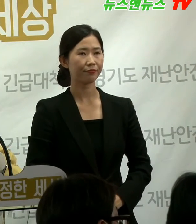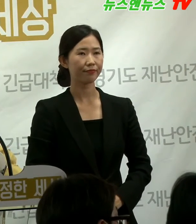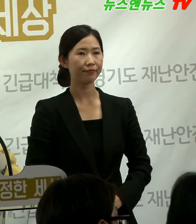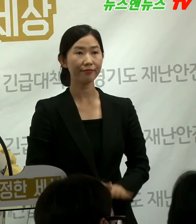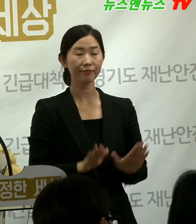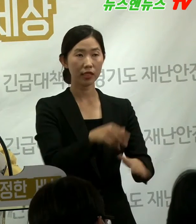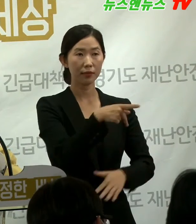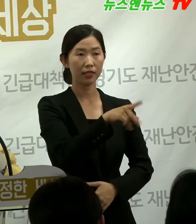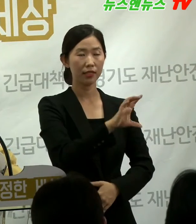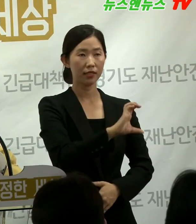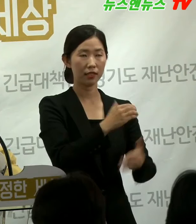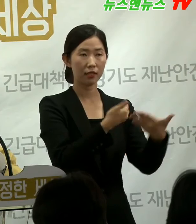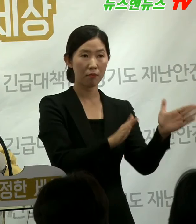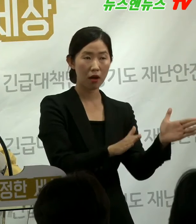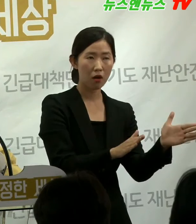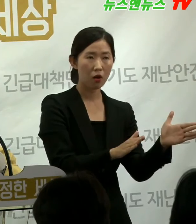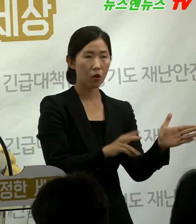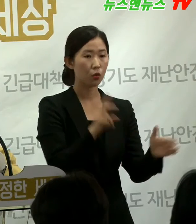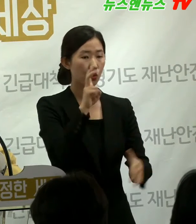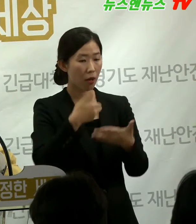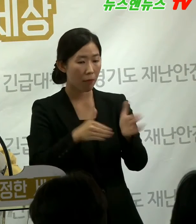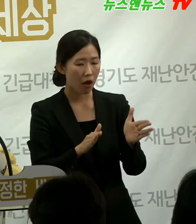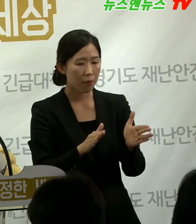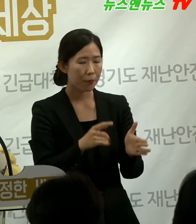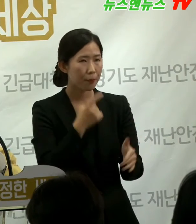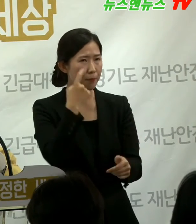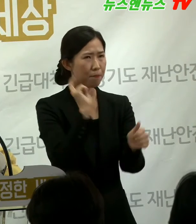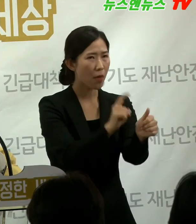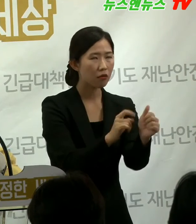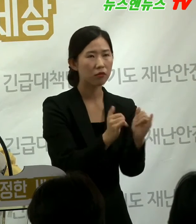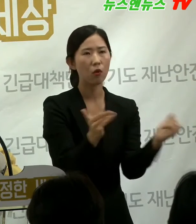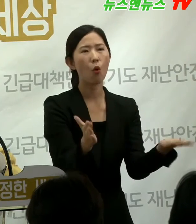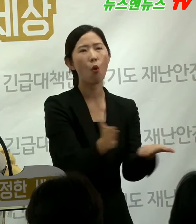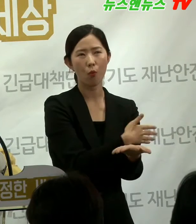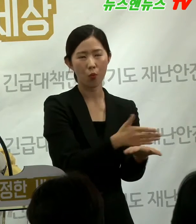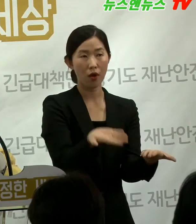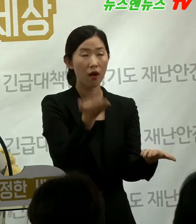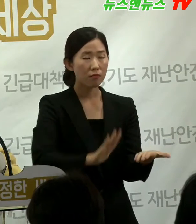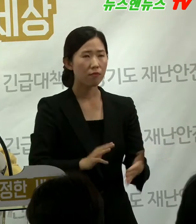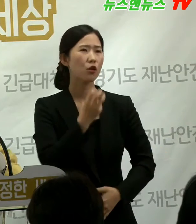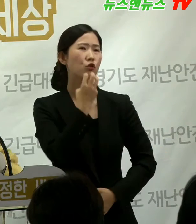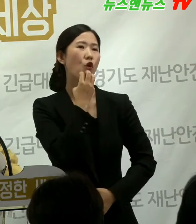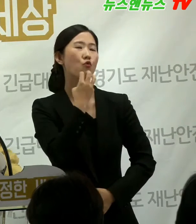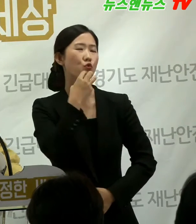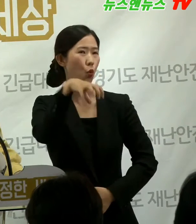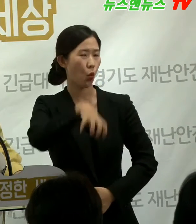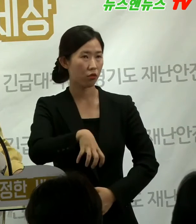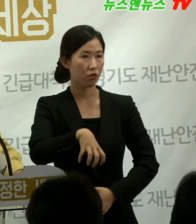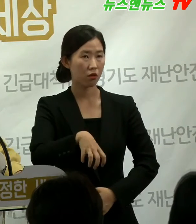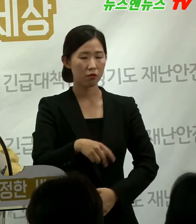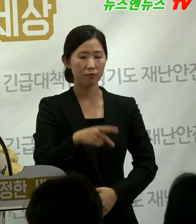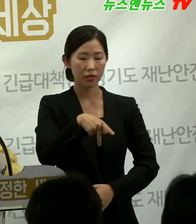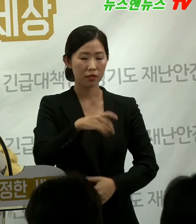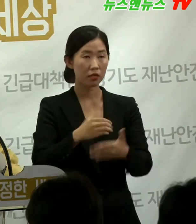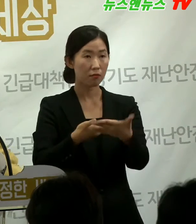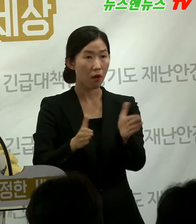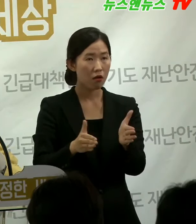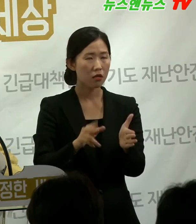PC방이나 노래방에서는 지금 경기도에서는 확진자는 없습니다. 다만 아시다시피 서울에서 PC방에서 27명이